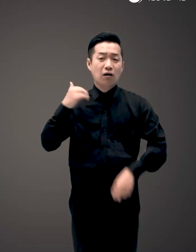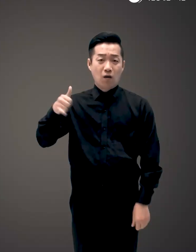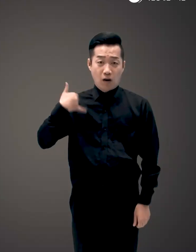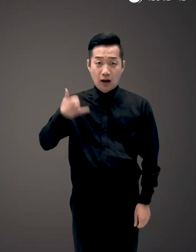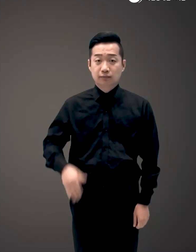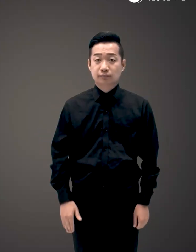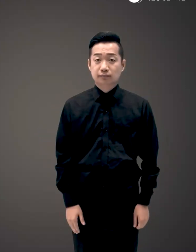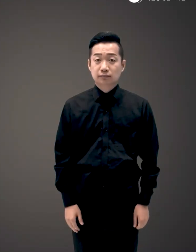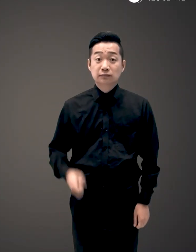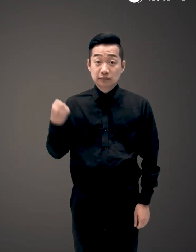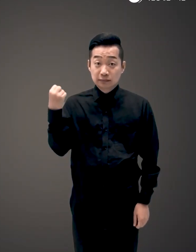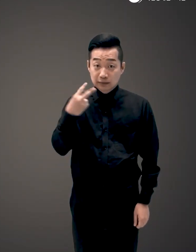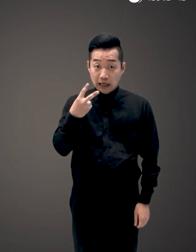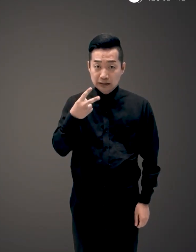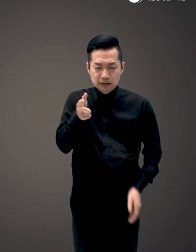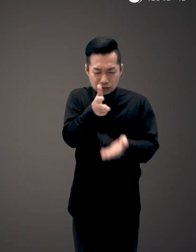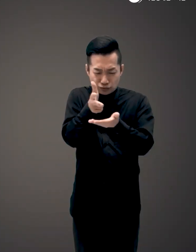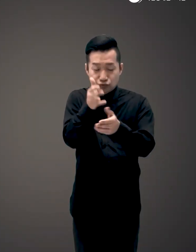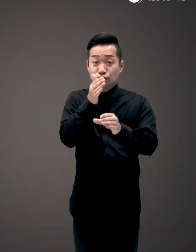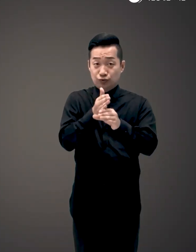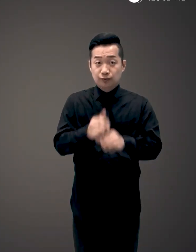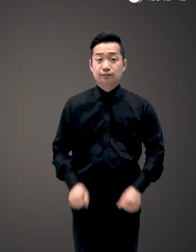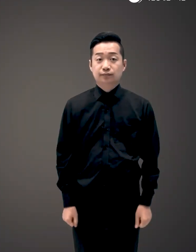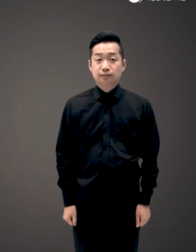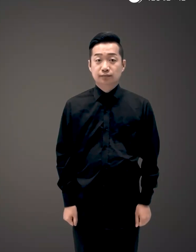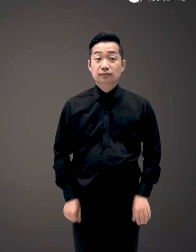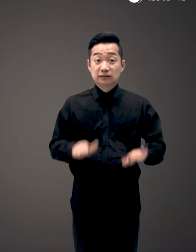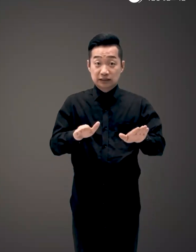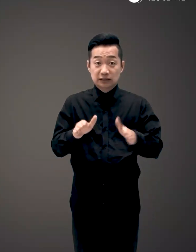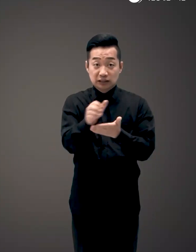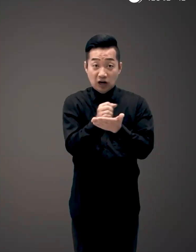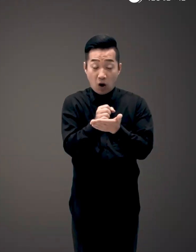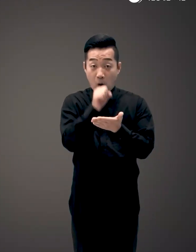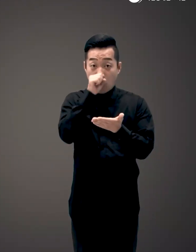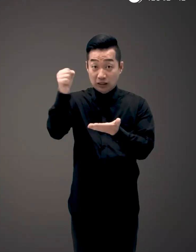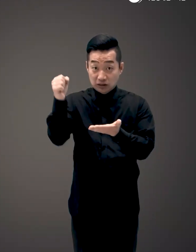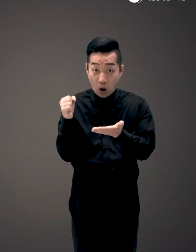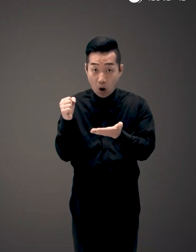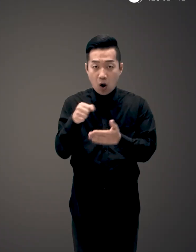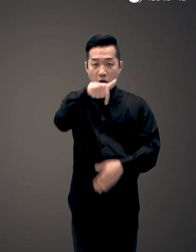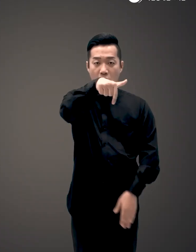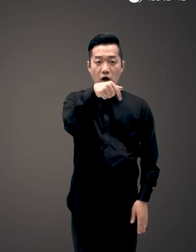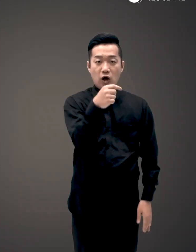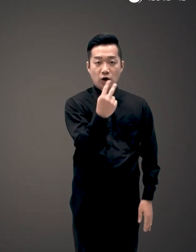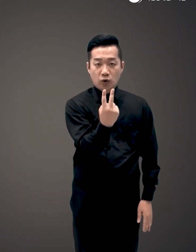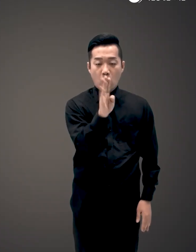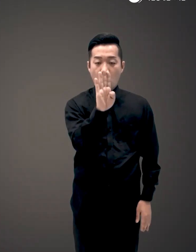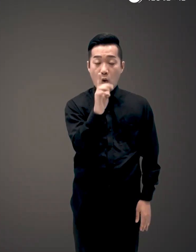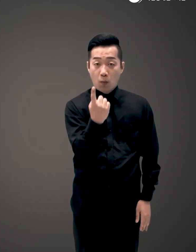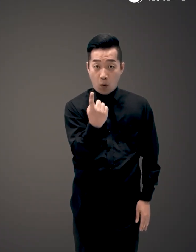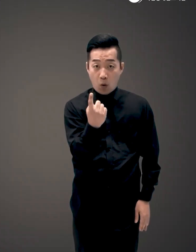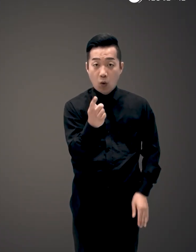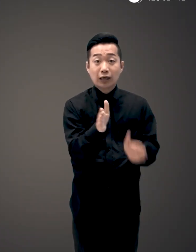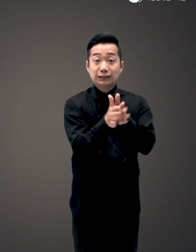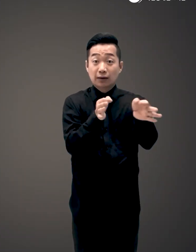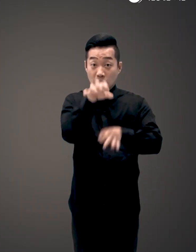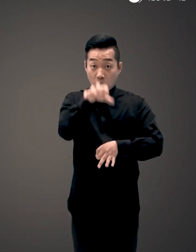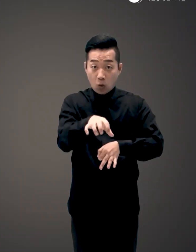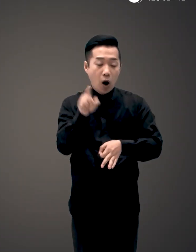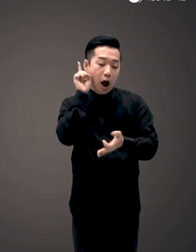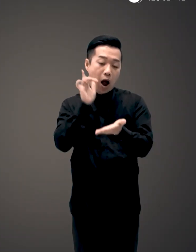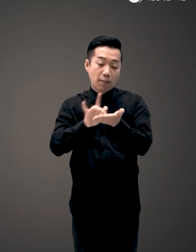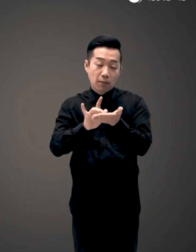출판사로부터 연락을 받아가지고 재촬영을 하게 됐어요. 지금 럭키드로우가 교보문고 모바일 실시간 1위를